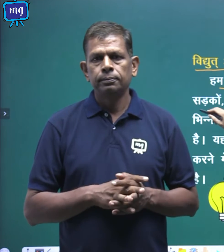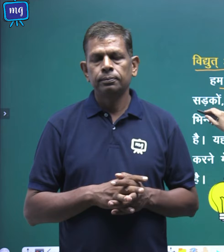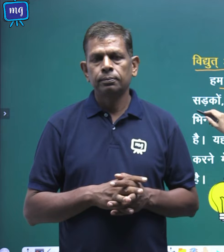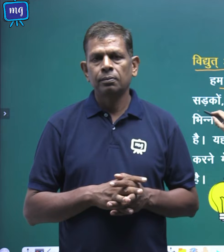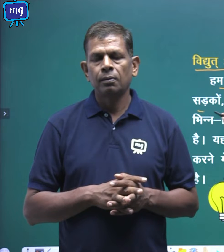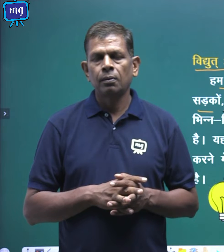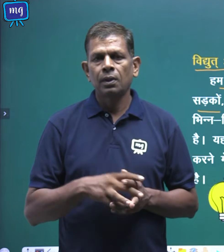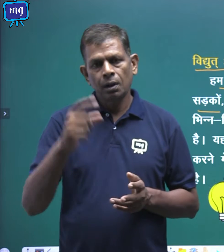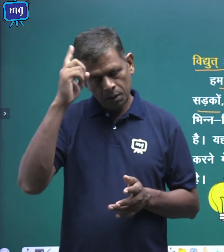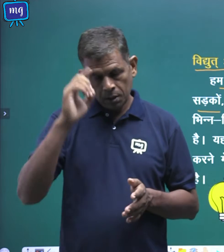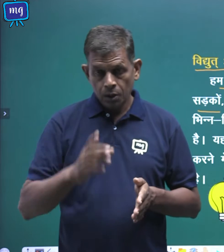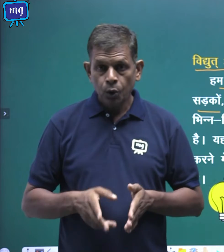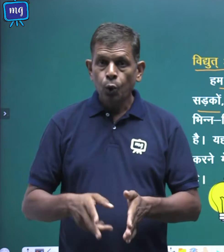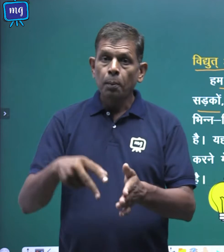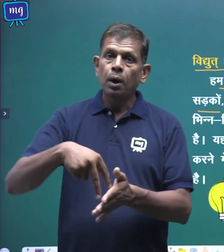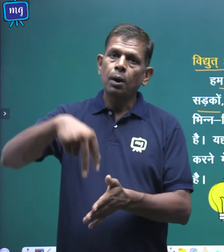सड़कों,